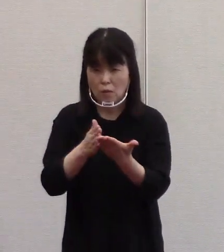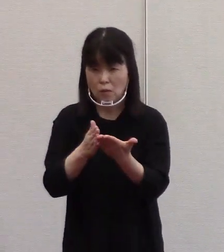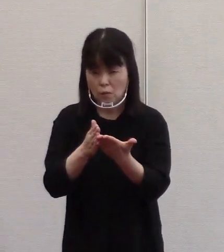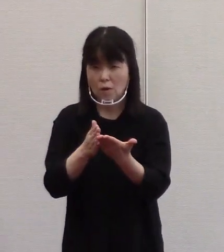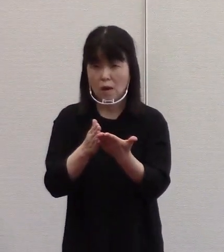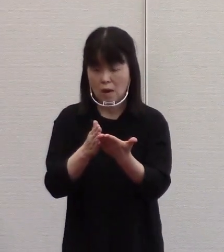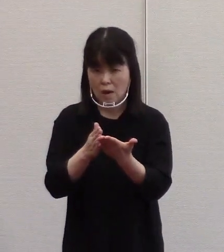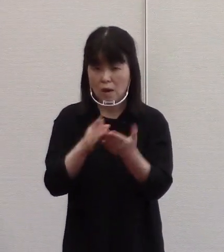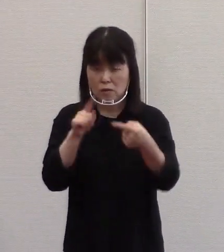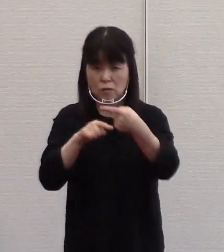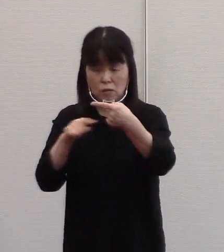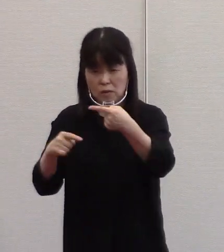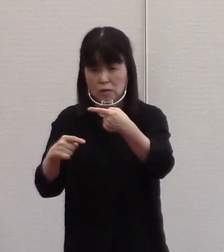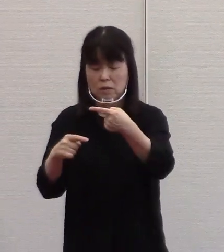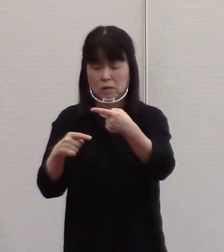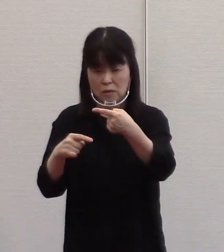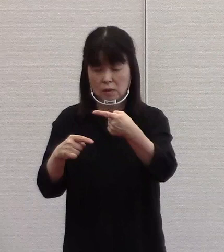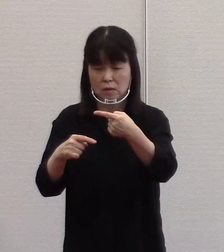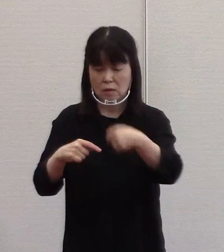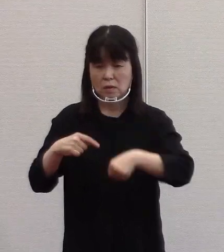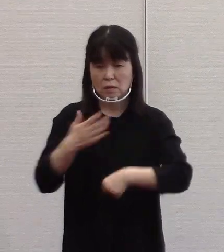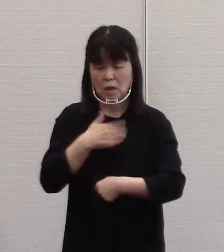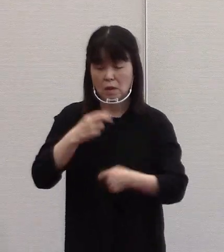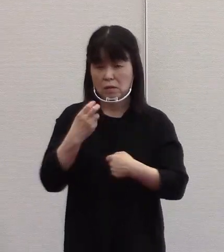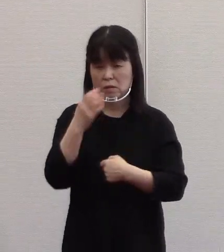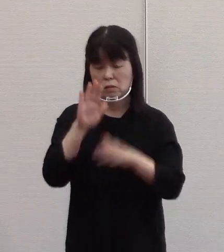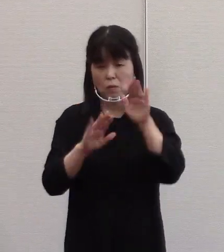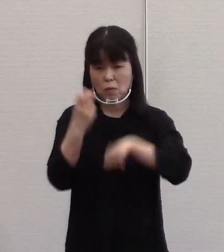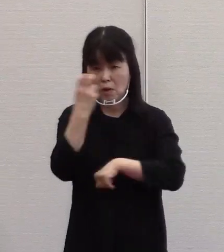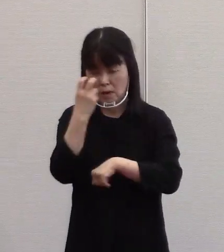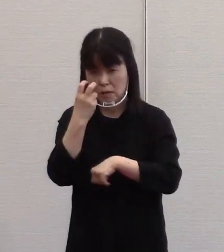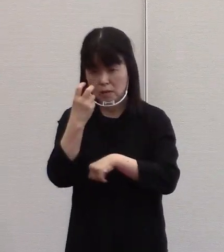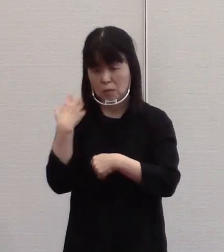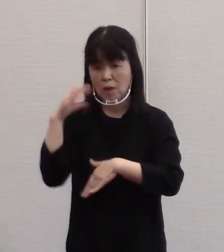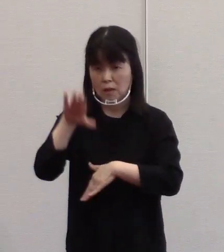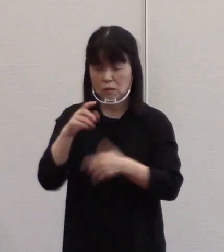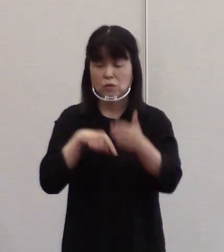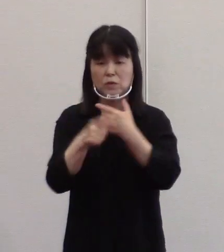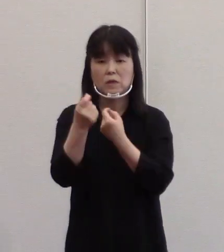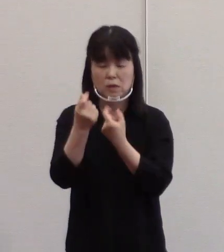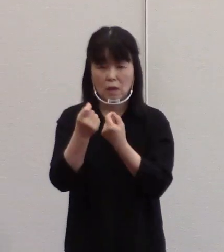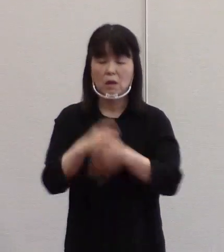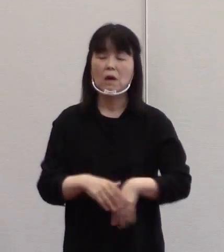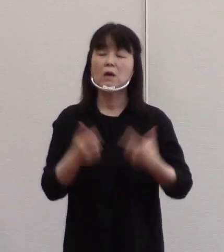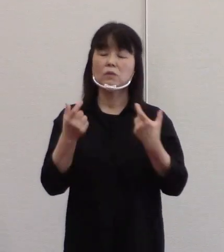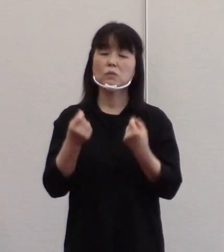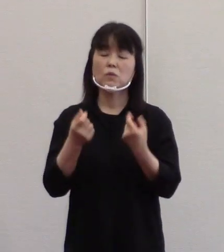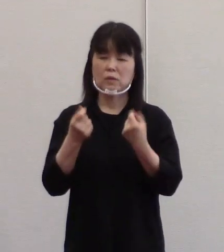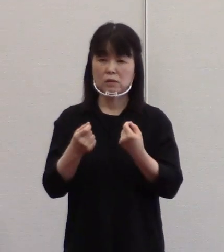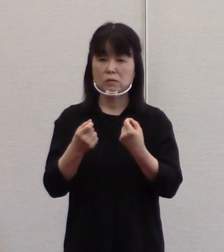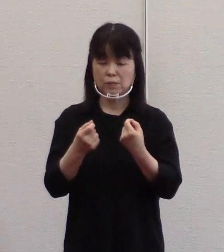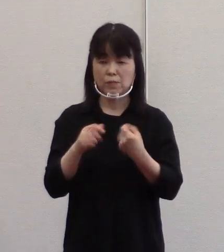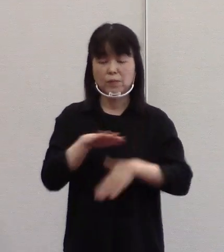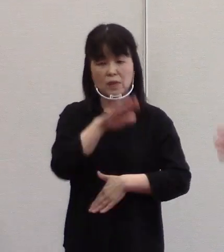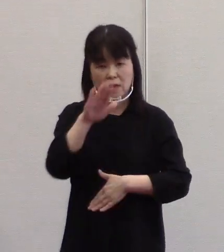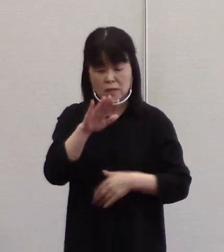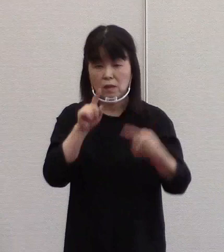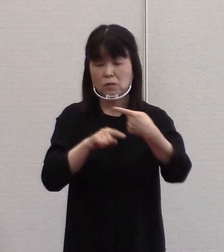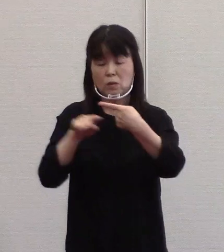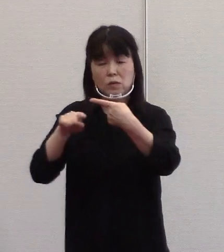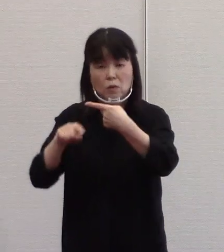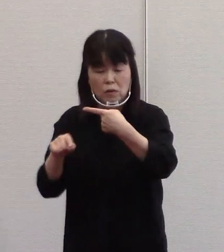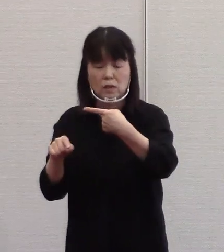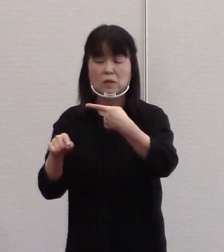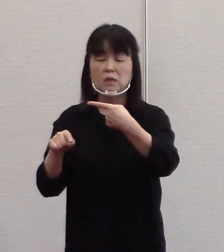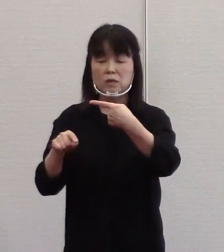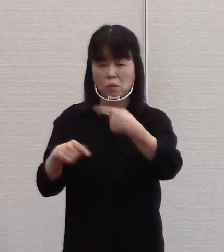理ルートを。 そうですね、最終的には先ほども言ったようにですね、自ら の, その健康状況とその自らお住まい